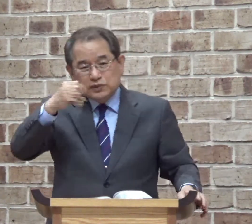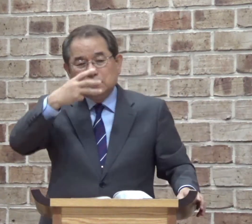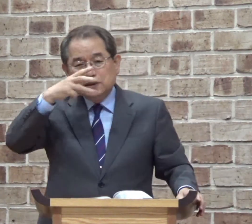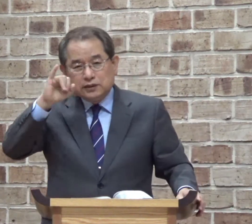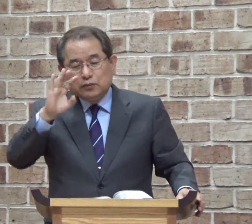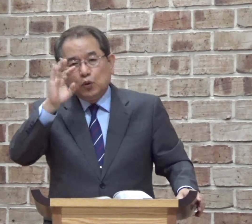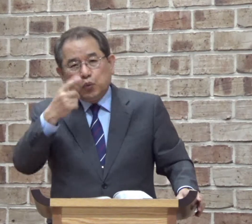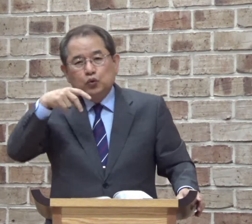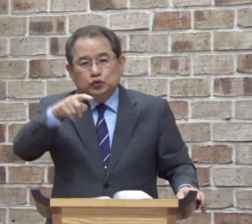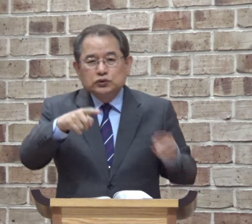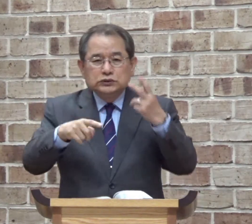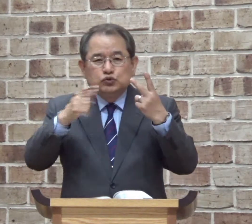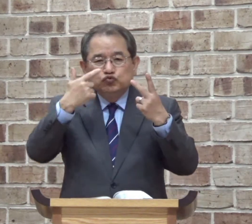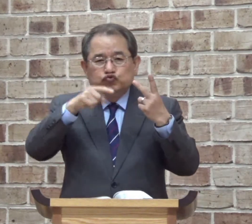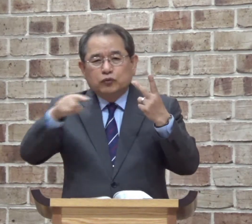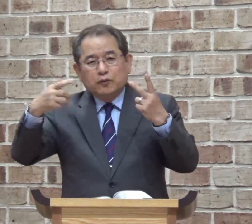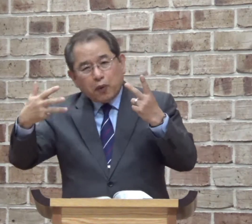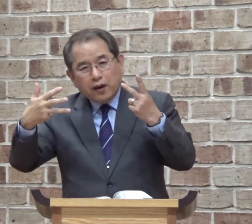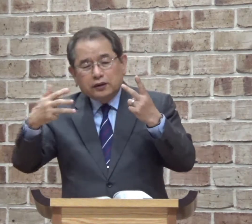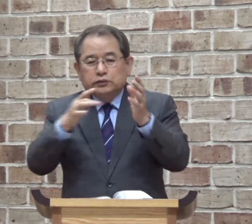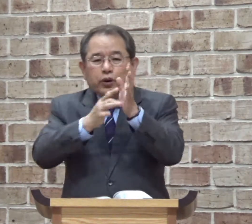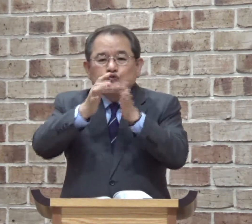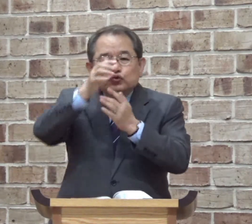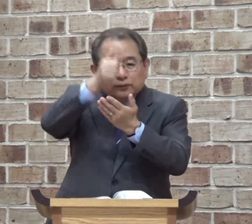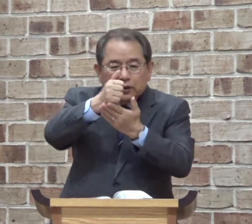그는 근본 하나님의 본체시나